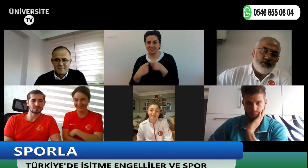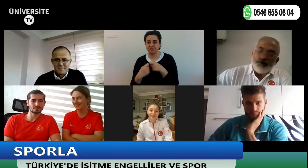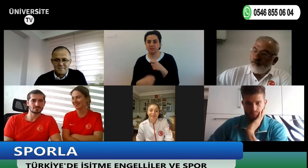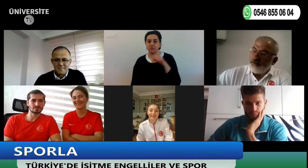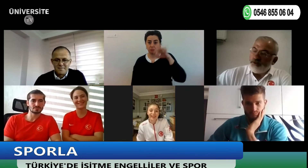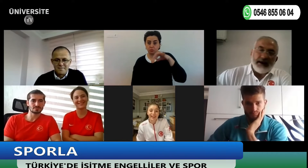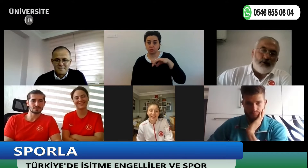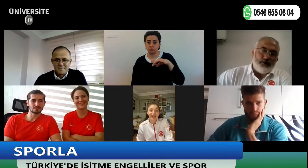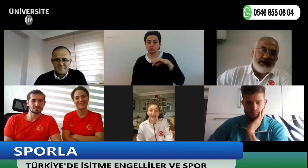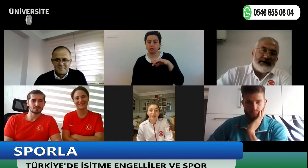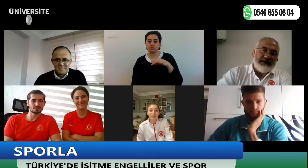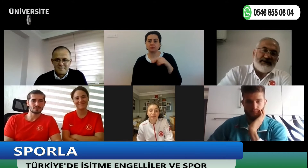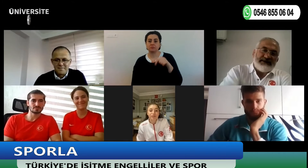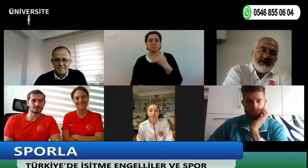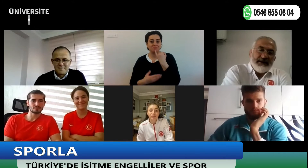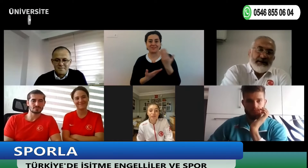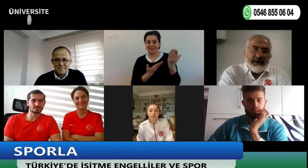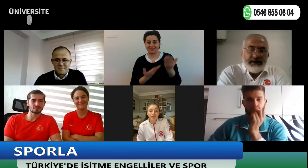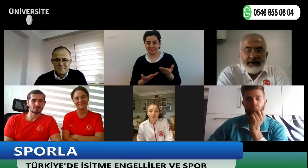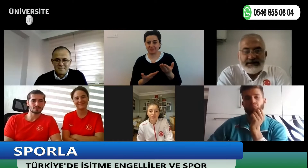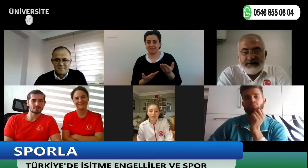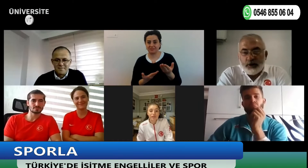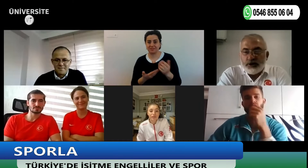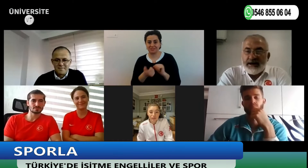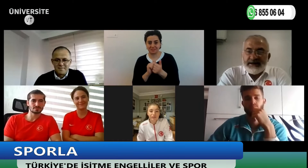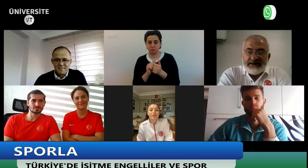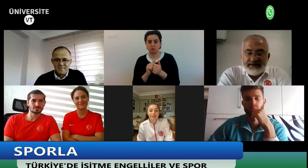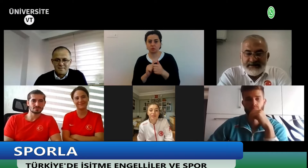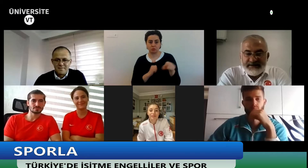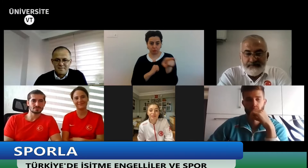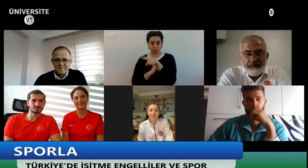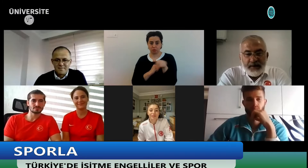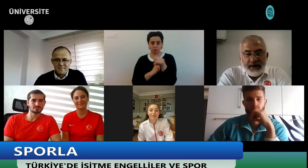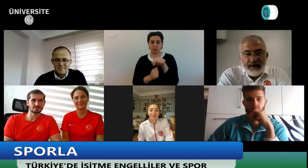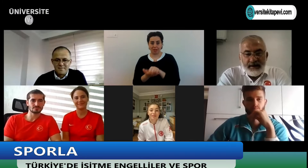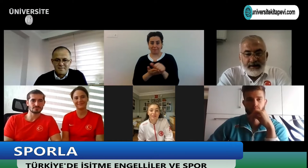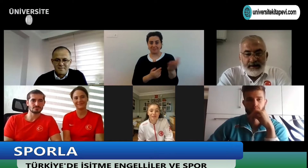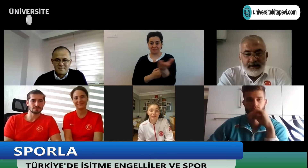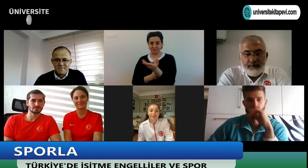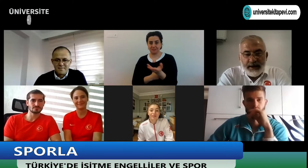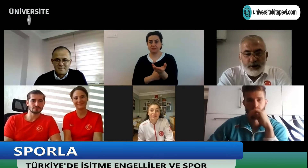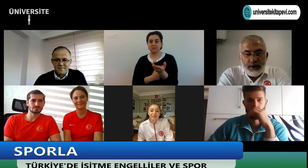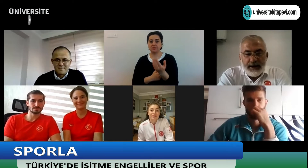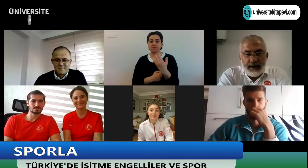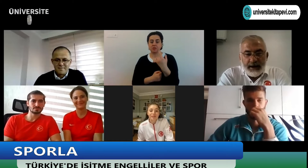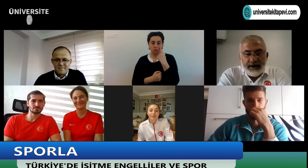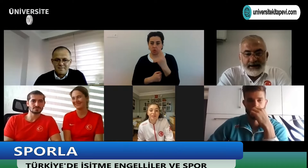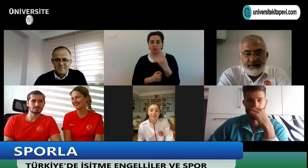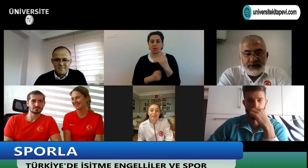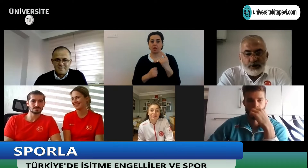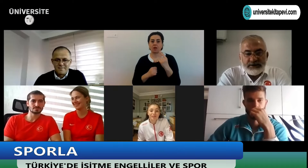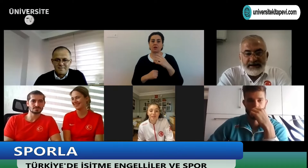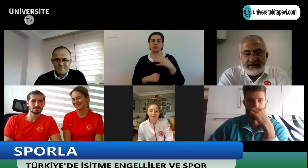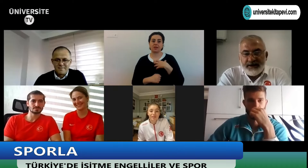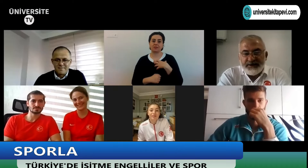bu bağlamda bugün buraya konuk ettiğimiz sporcu kardeşlerimizin bana göre ayrı